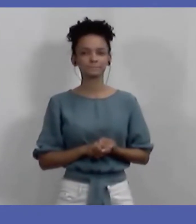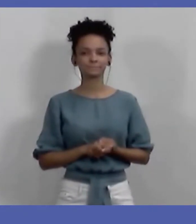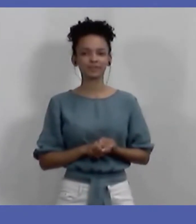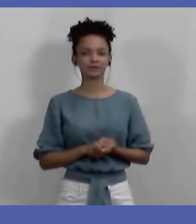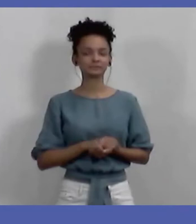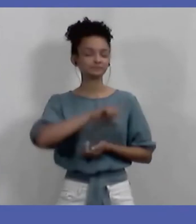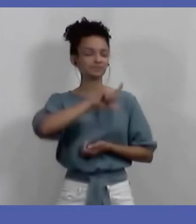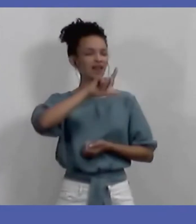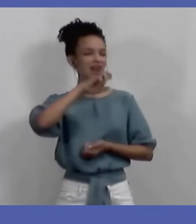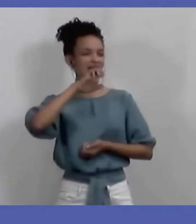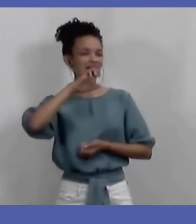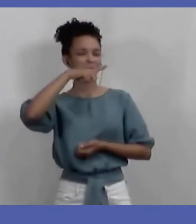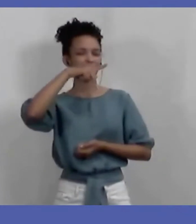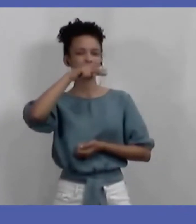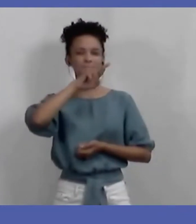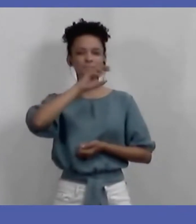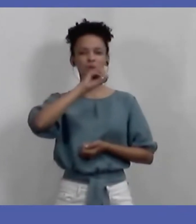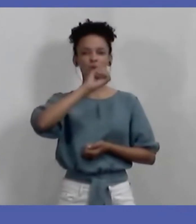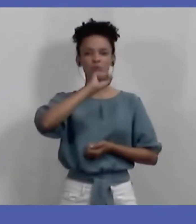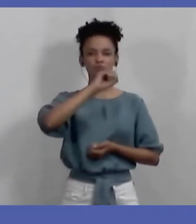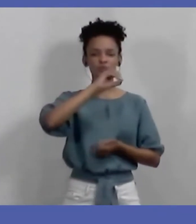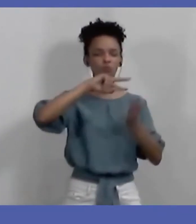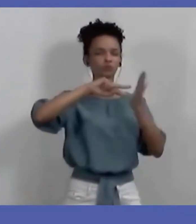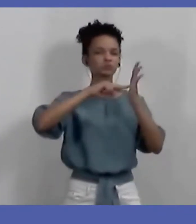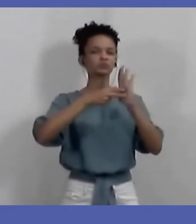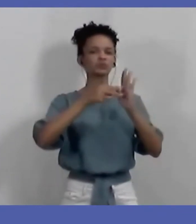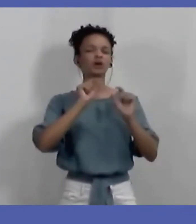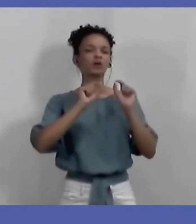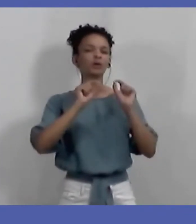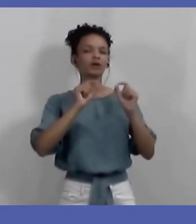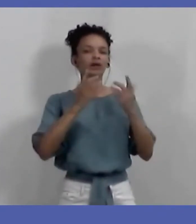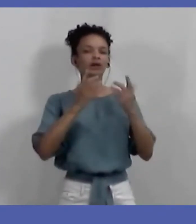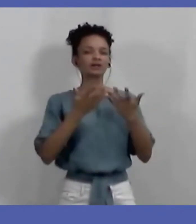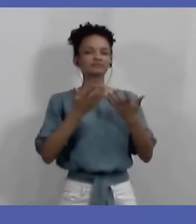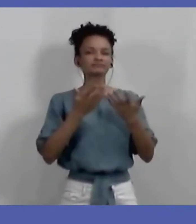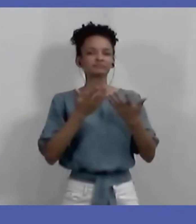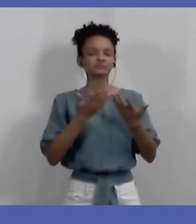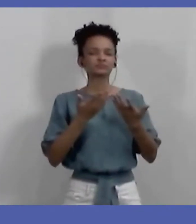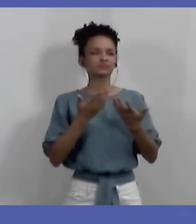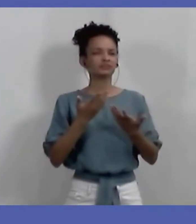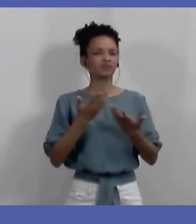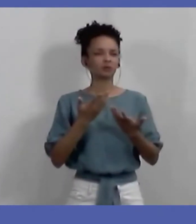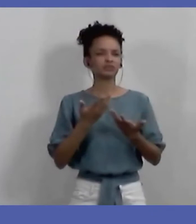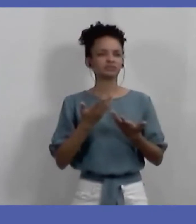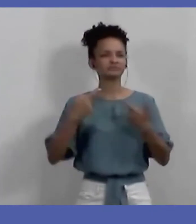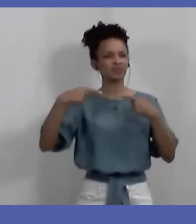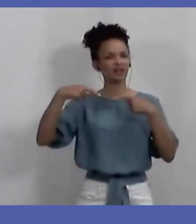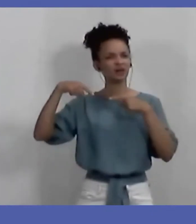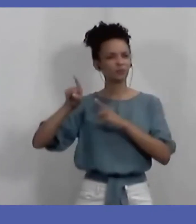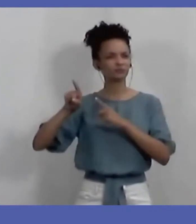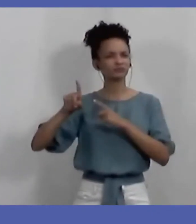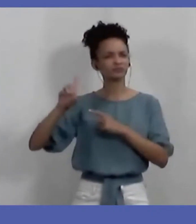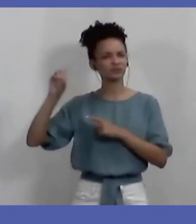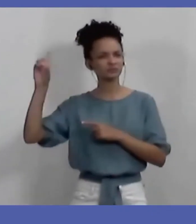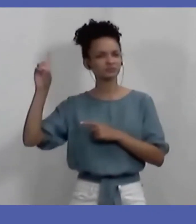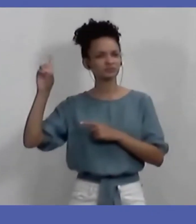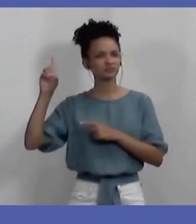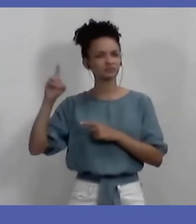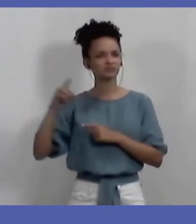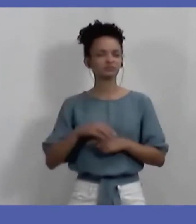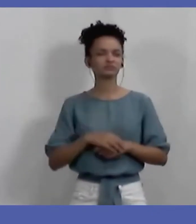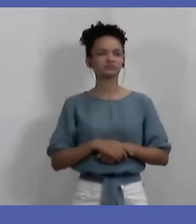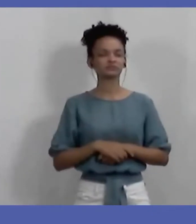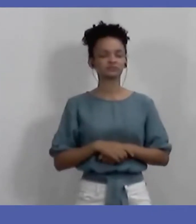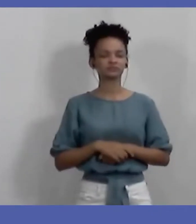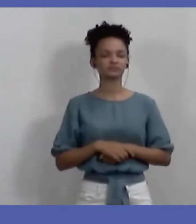Deus. E paralítico é totalmente inútil para Deus. Então, quando chego para nós, vamos para